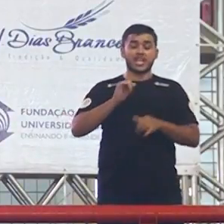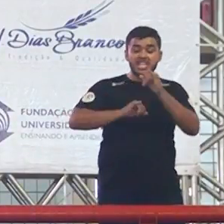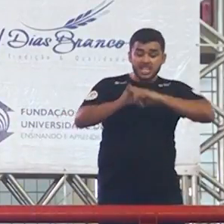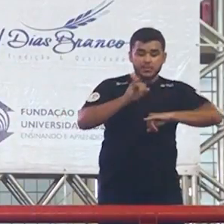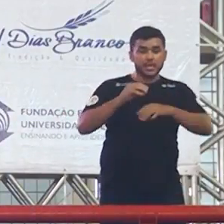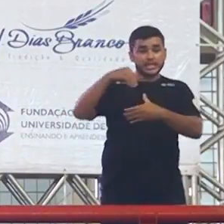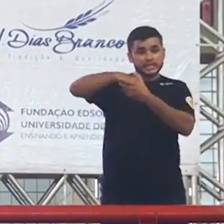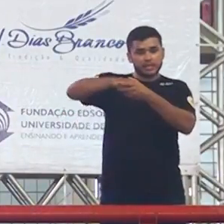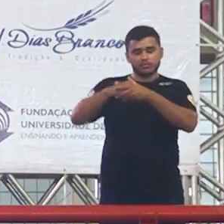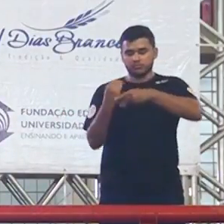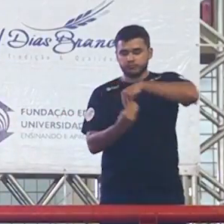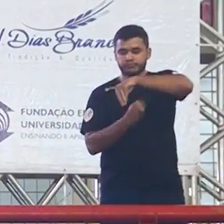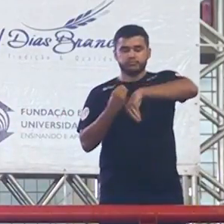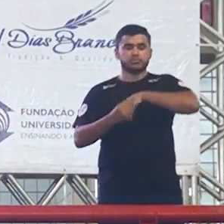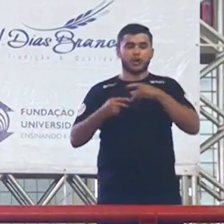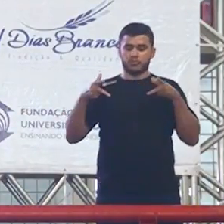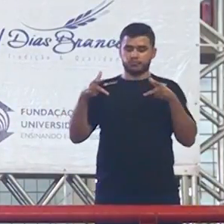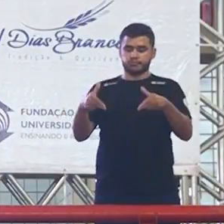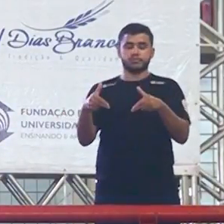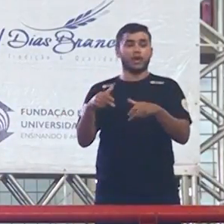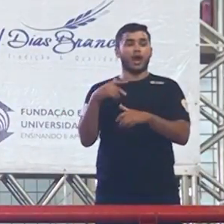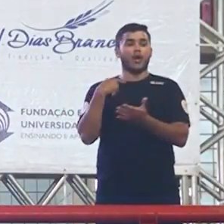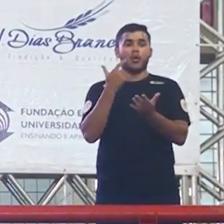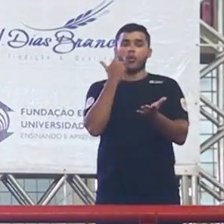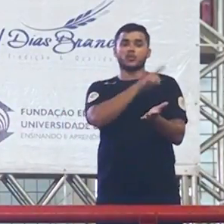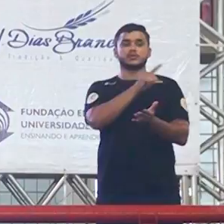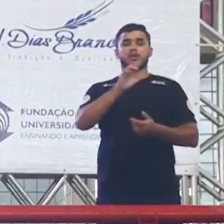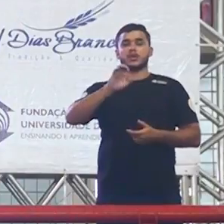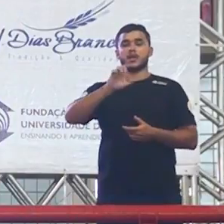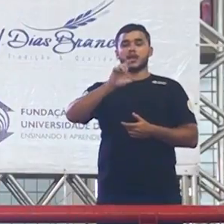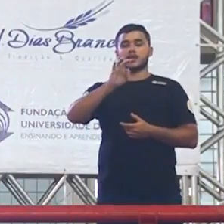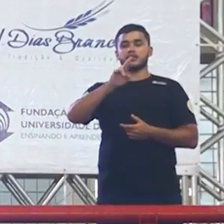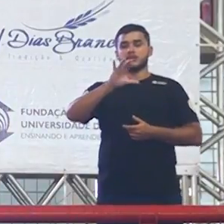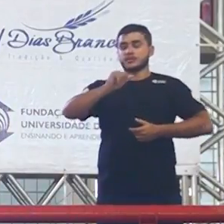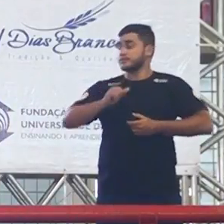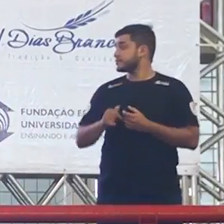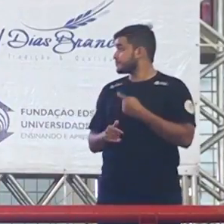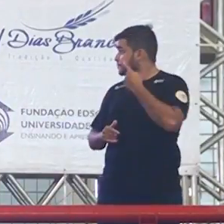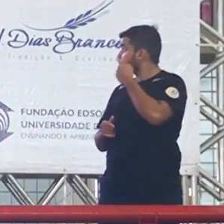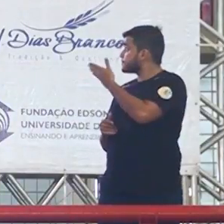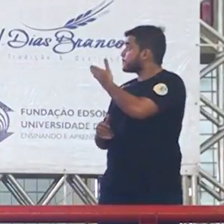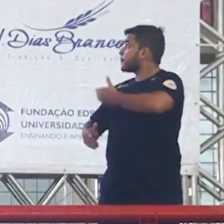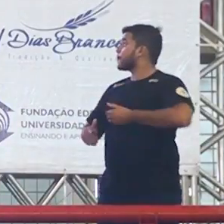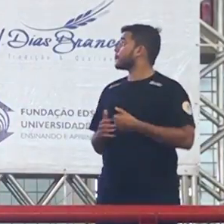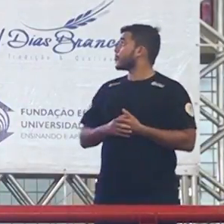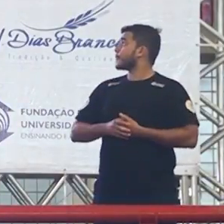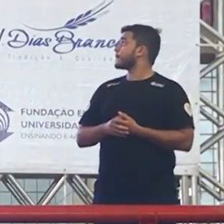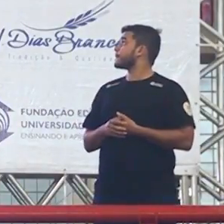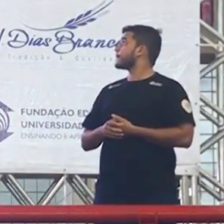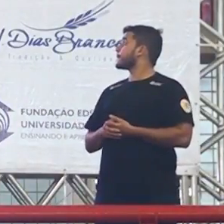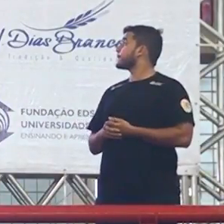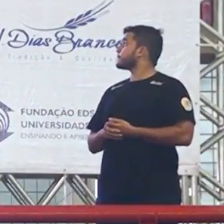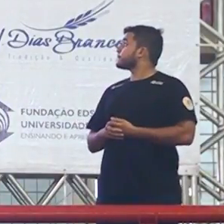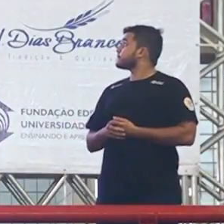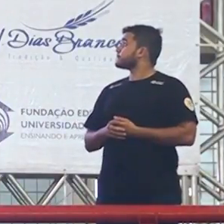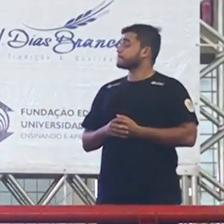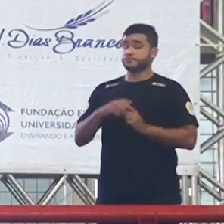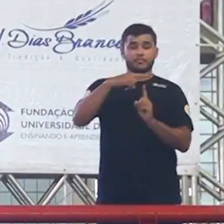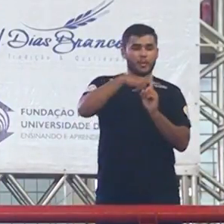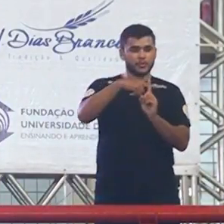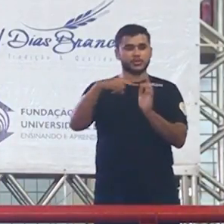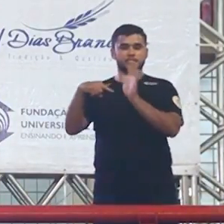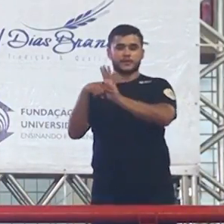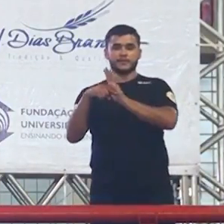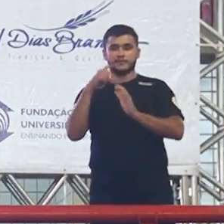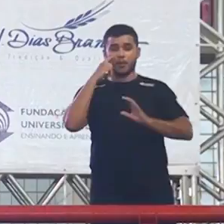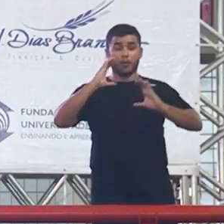elétrica. Aí olha essa simulação aqui, pessoal, olha. Olha aqui, ó. Olha para cá. Aqui eu tenho uma